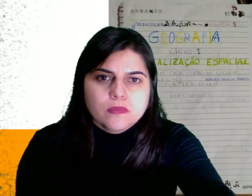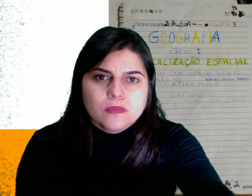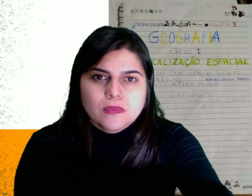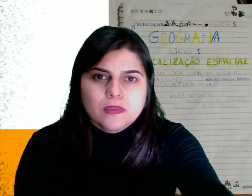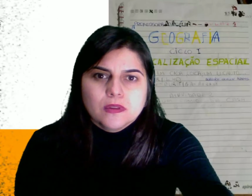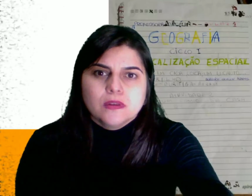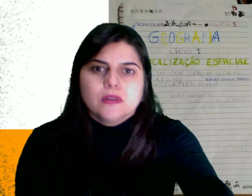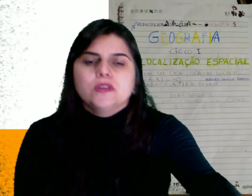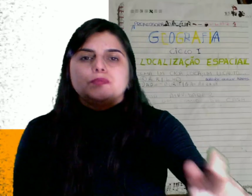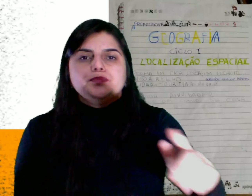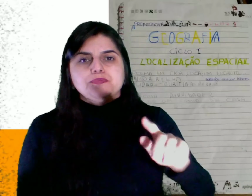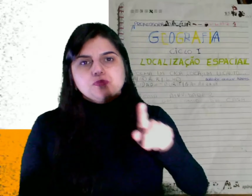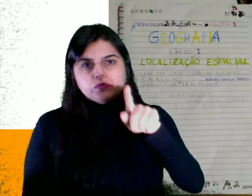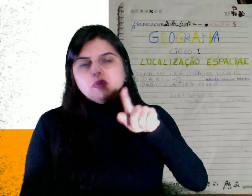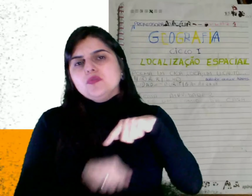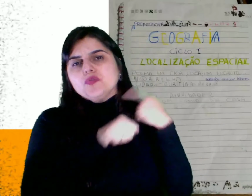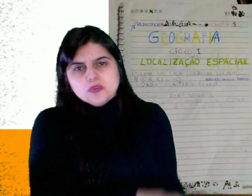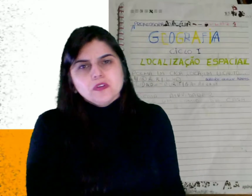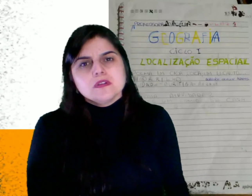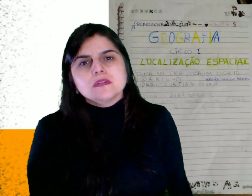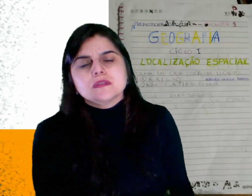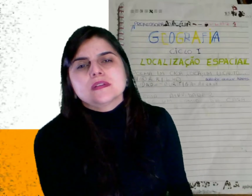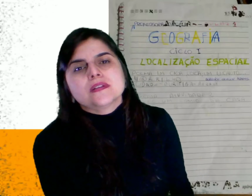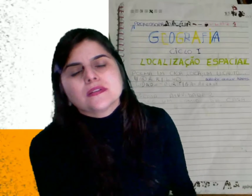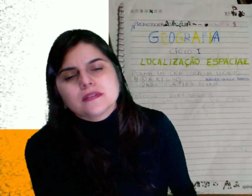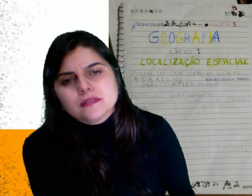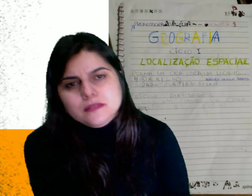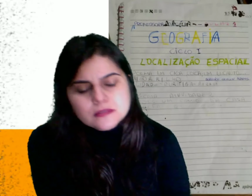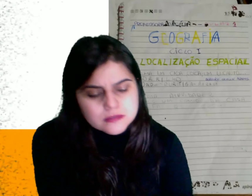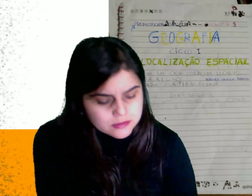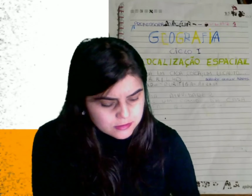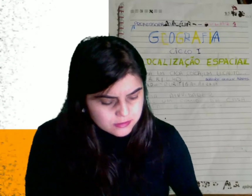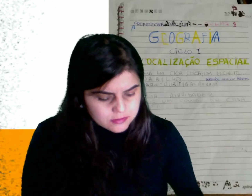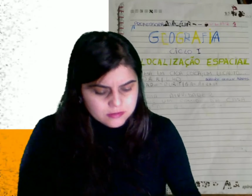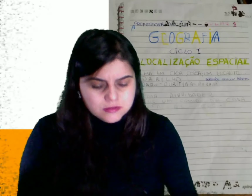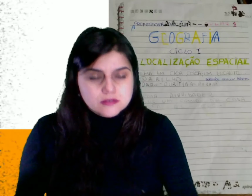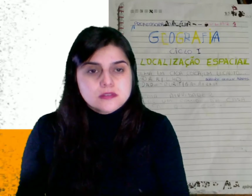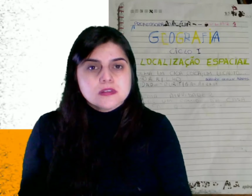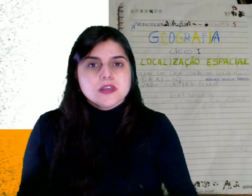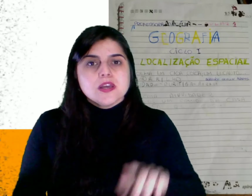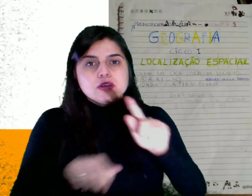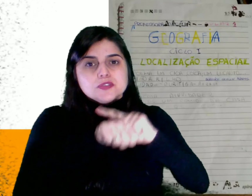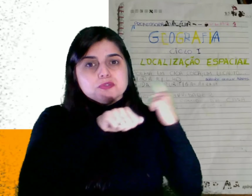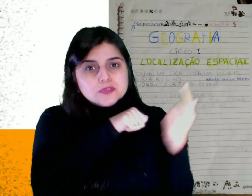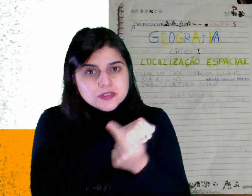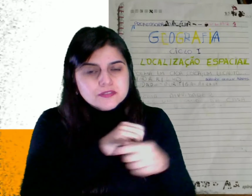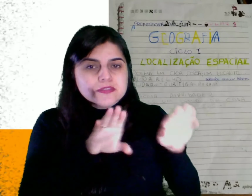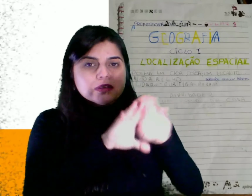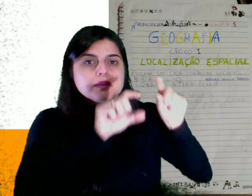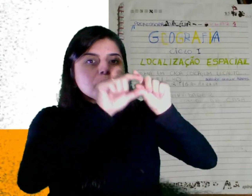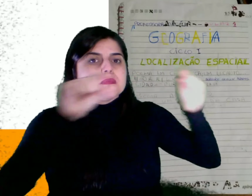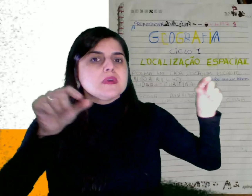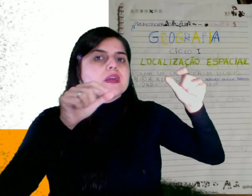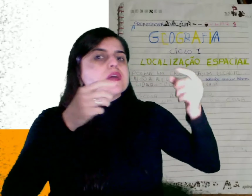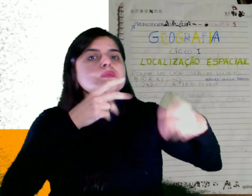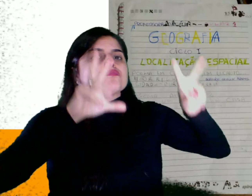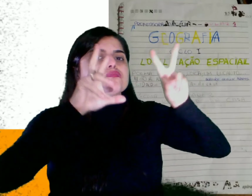Foi bem legal esses 3 momentos que se deram. Teve a questão da confecção do jogo da memória, foi bem